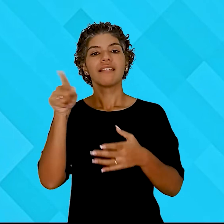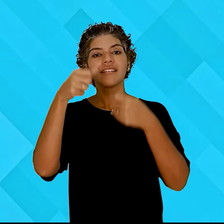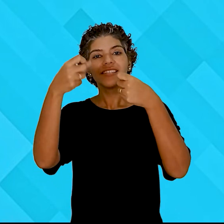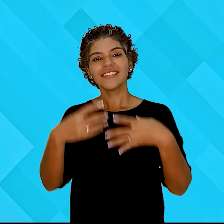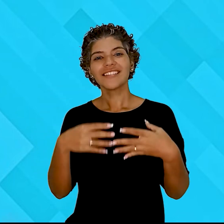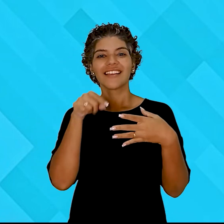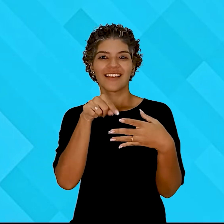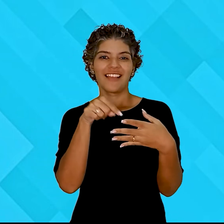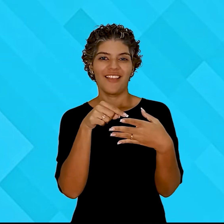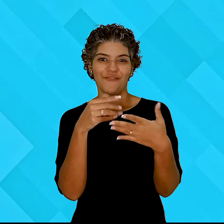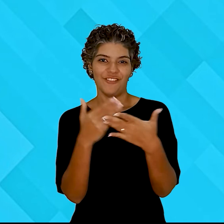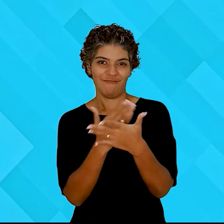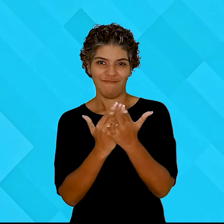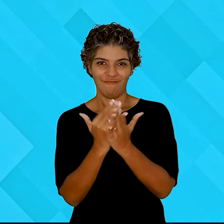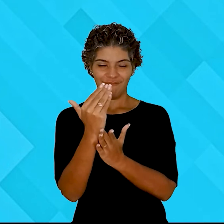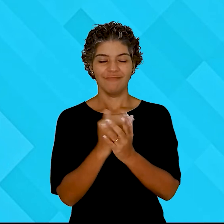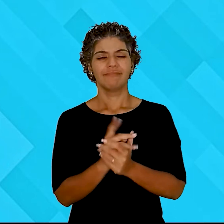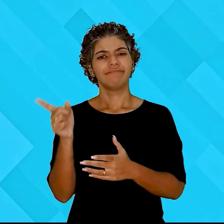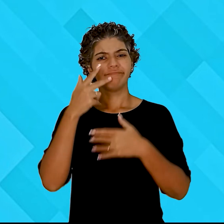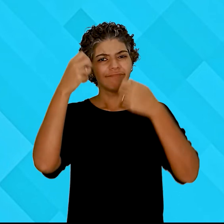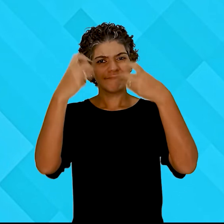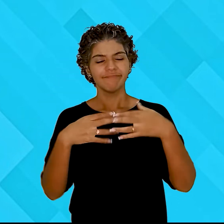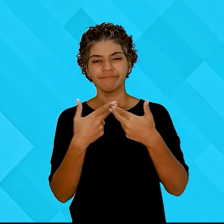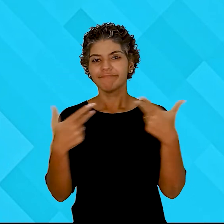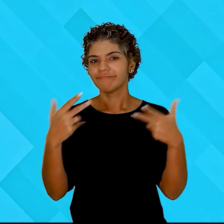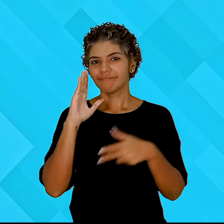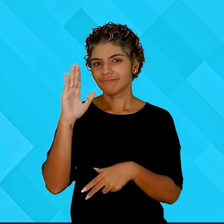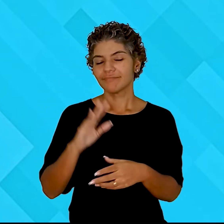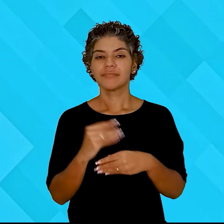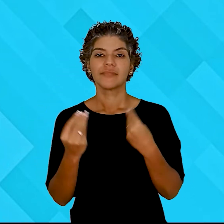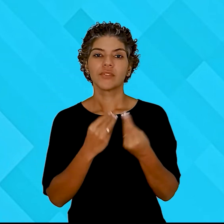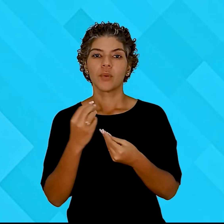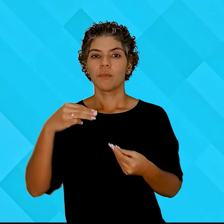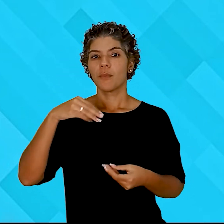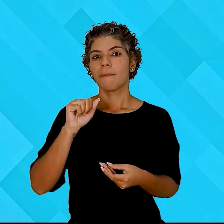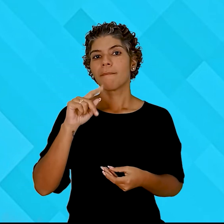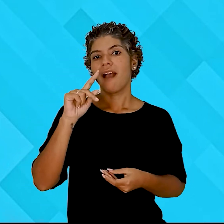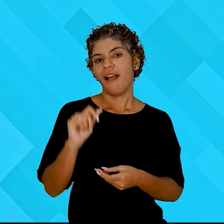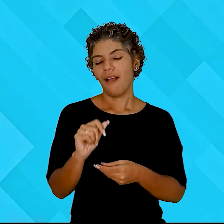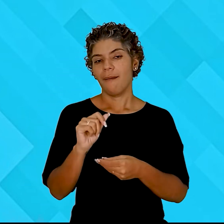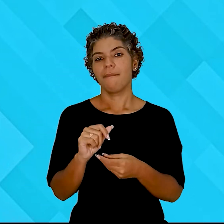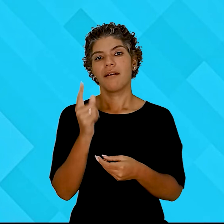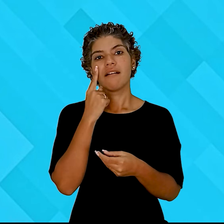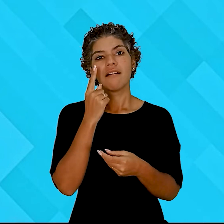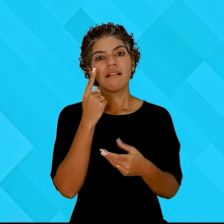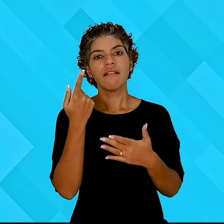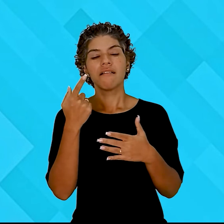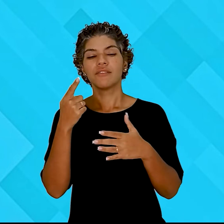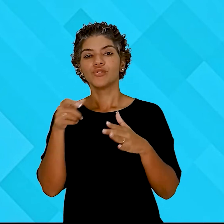João, fala um pouco de duas questões fundamentais. Uma delas é mapear as formas e os contextos de inserção desses jovens